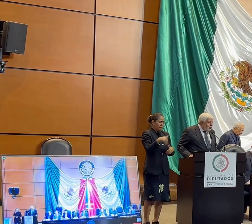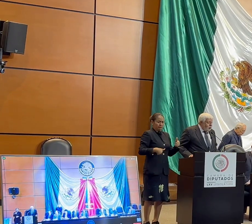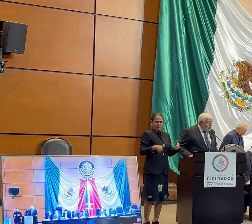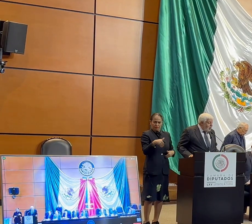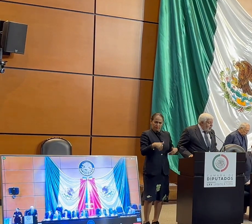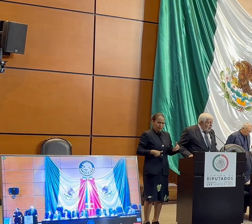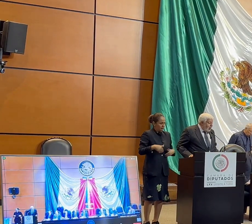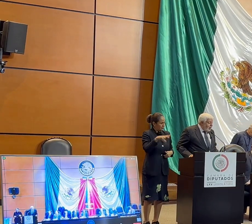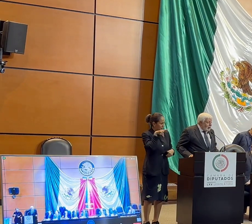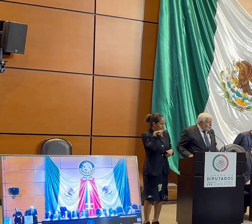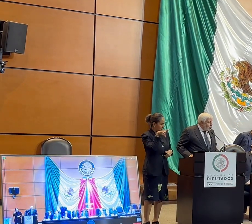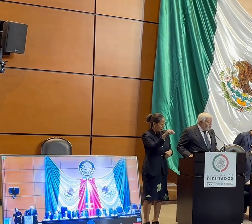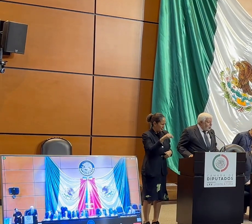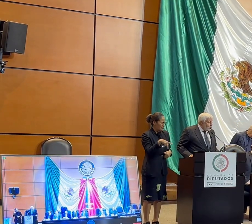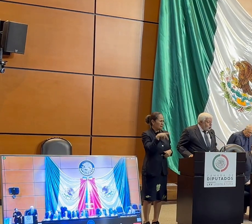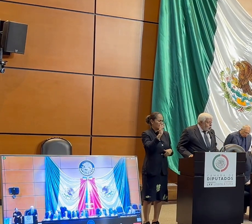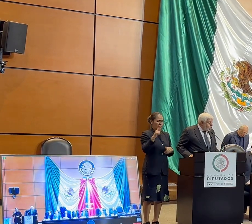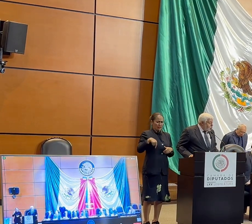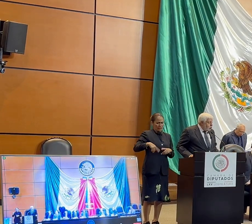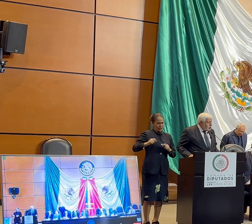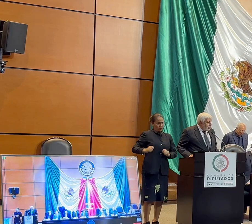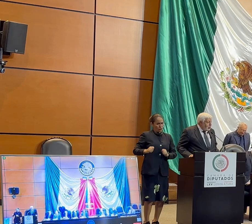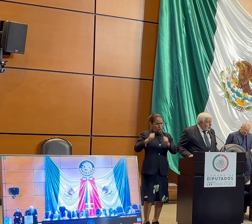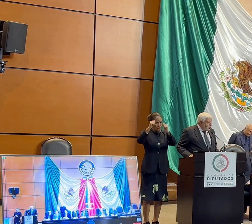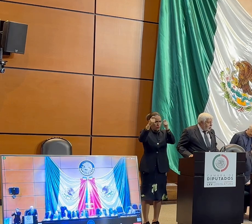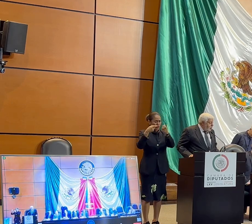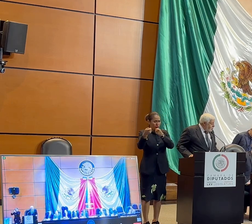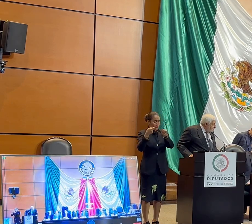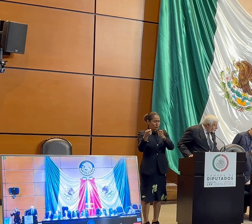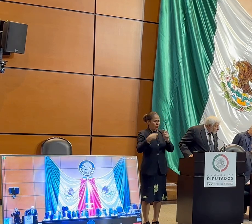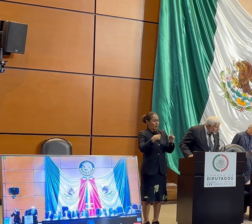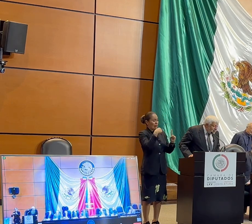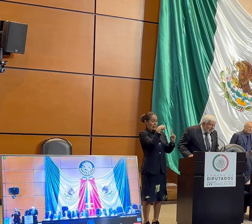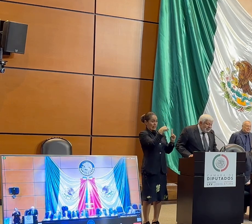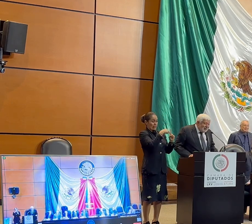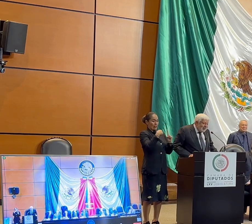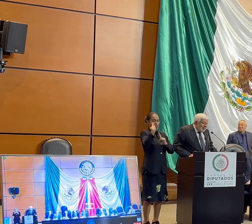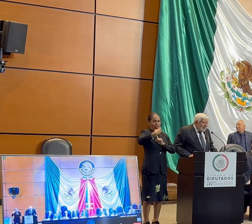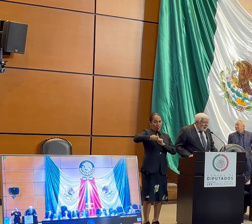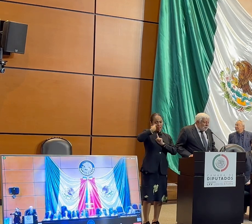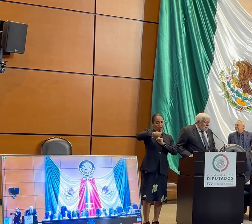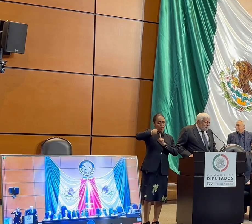pero acá en la torre de control todos se ríen de ti.